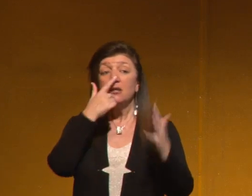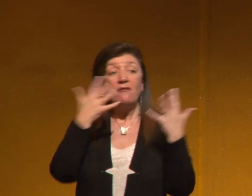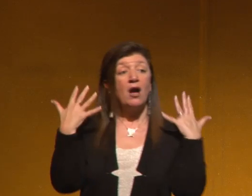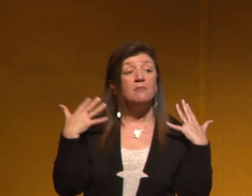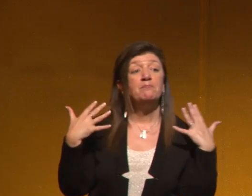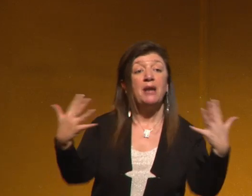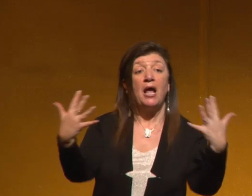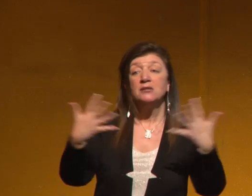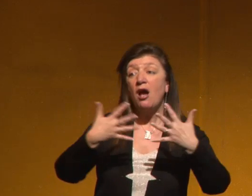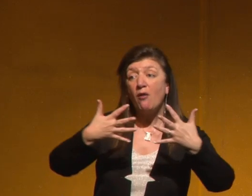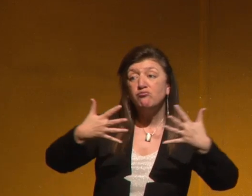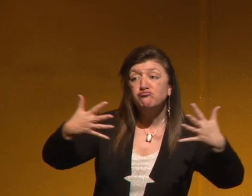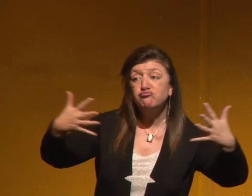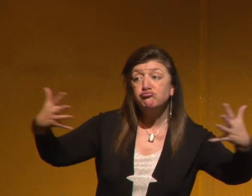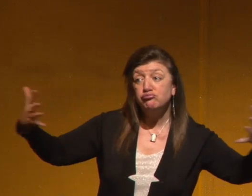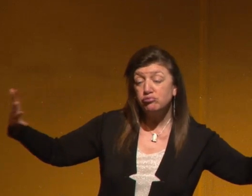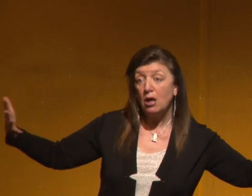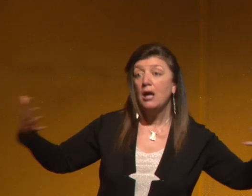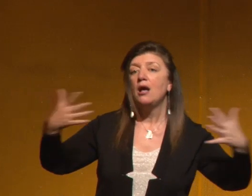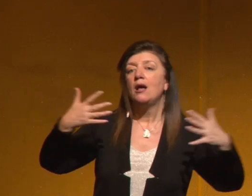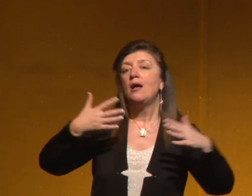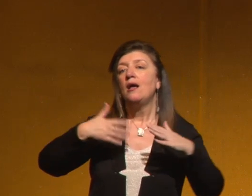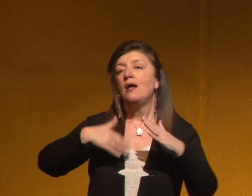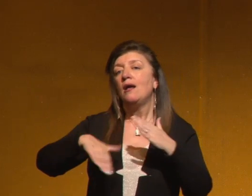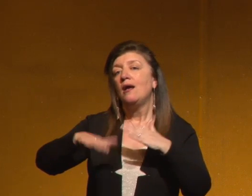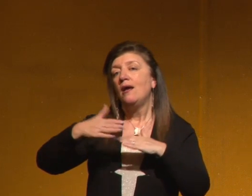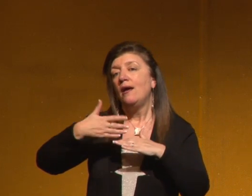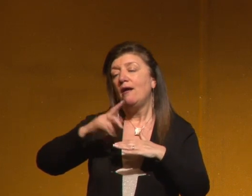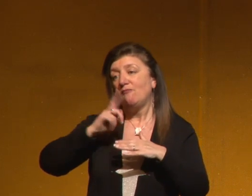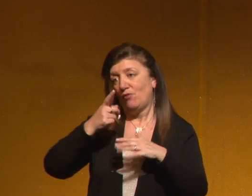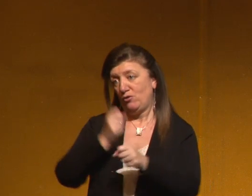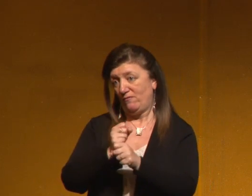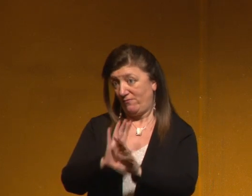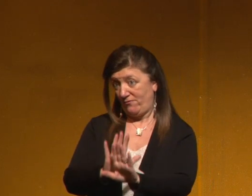soprattutto mi voglio fermare qua